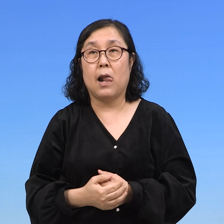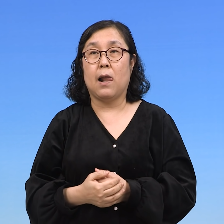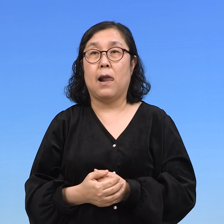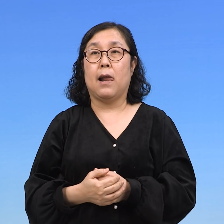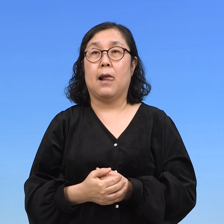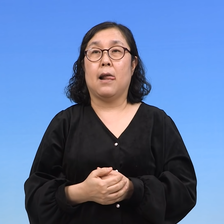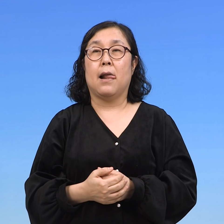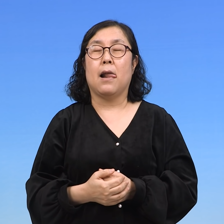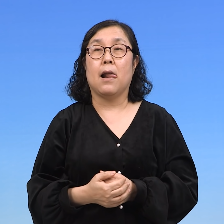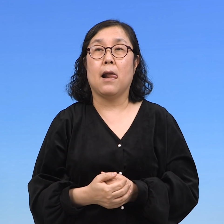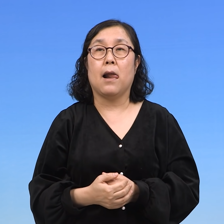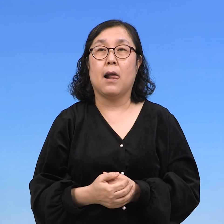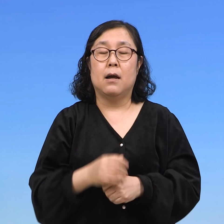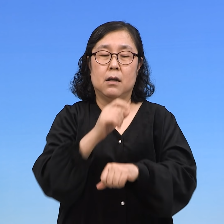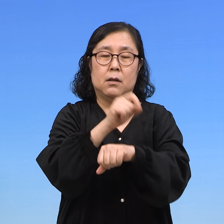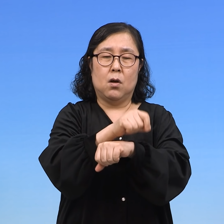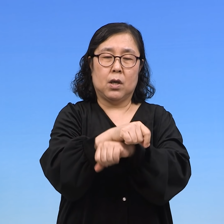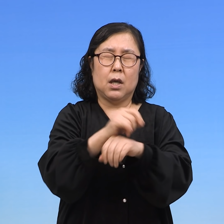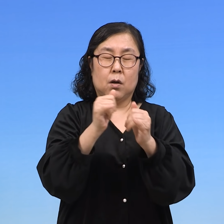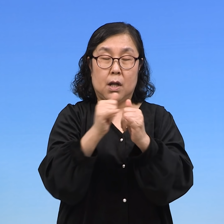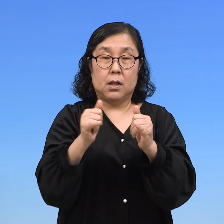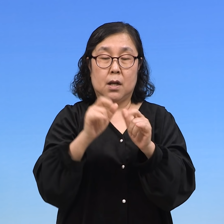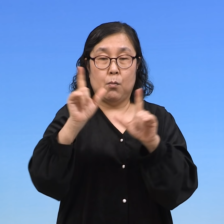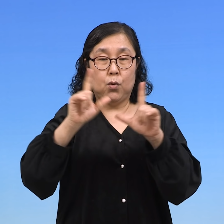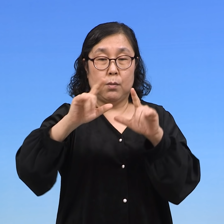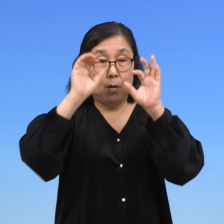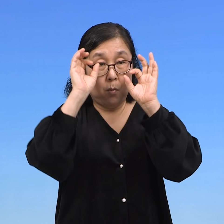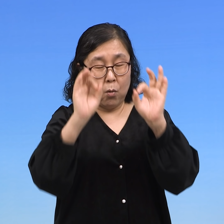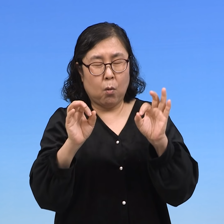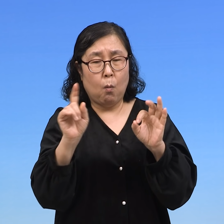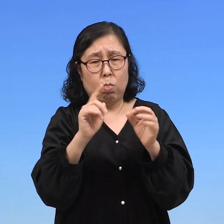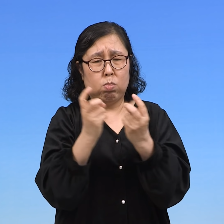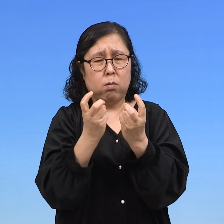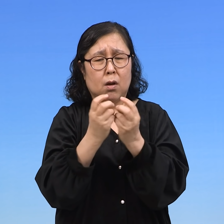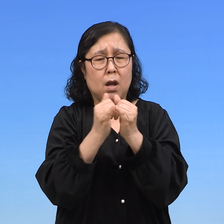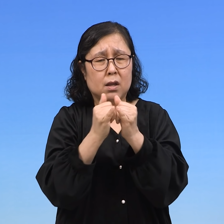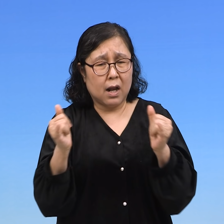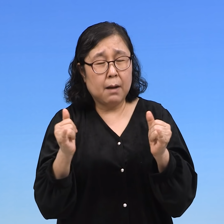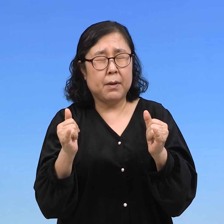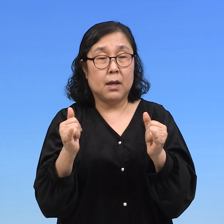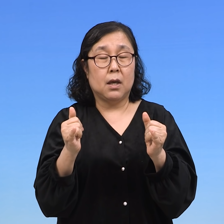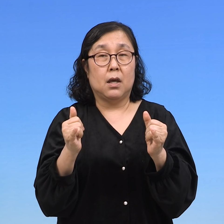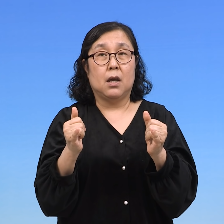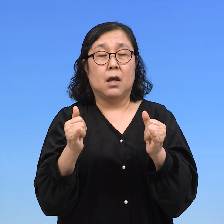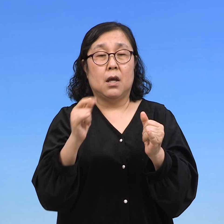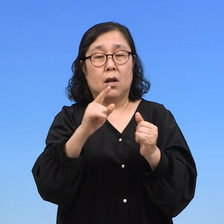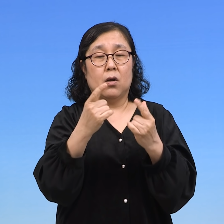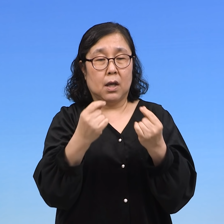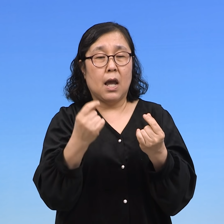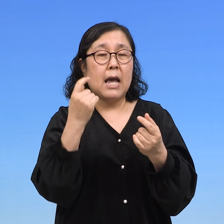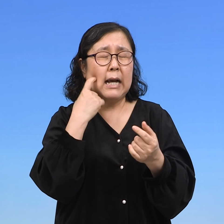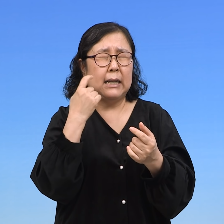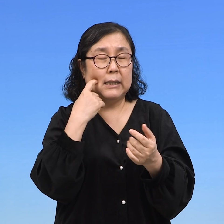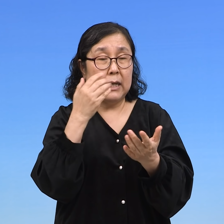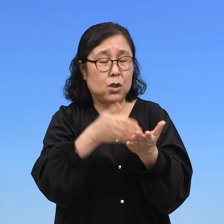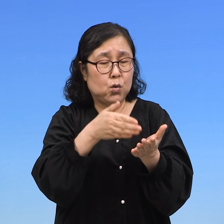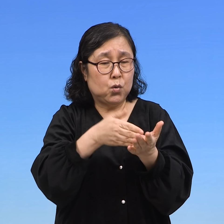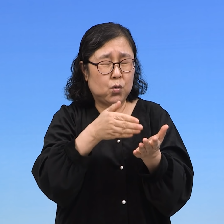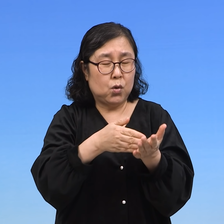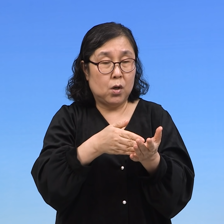모습을 보면서 이런 질문을 어떻게 인간의 탈을 쓰고 이런 모함을 가짜 뉴스를